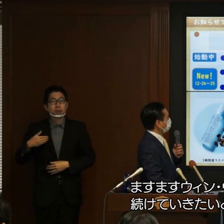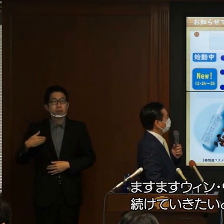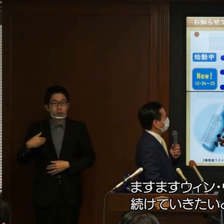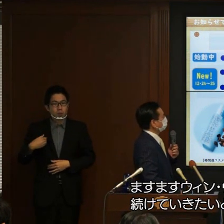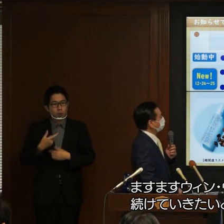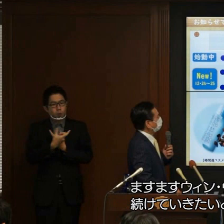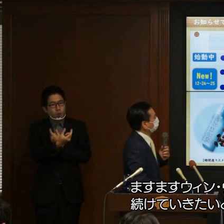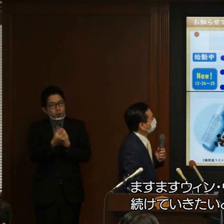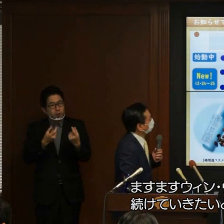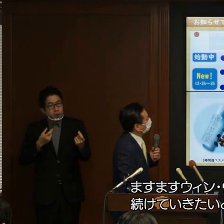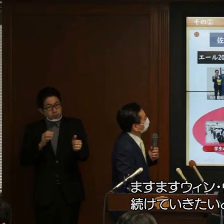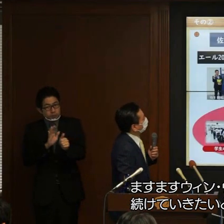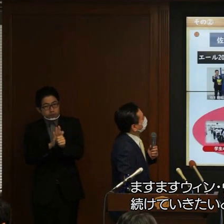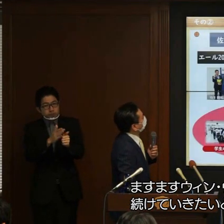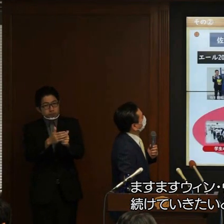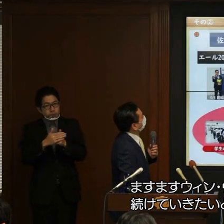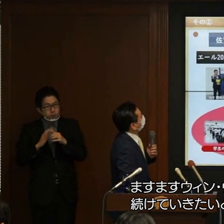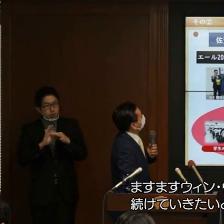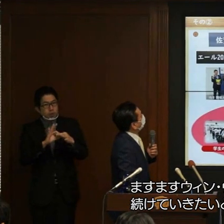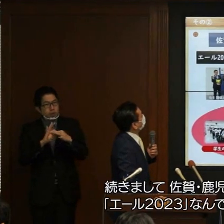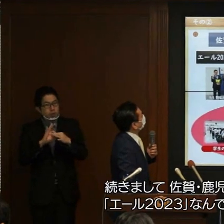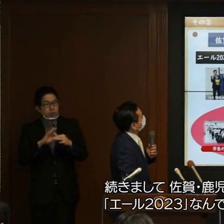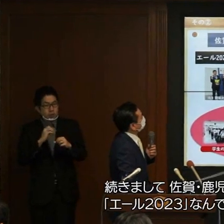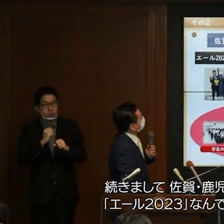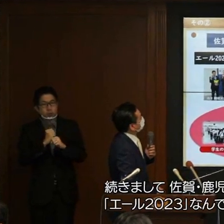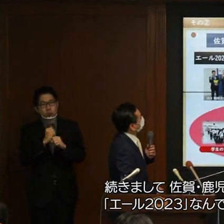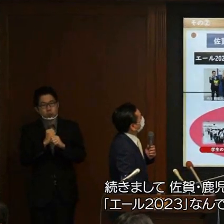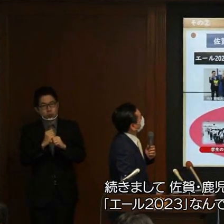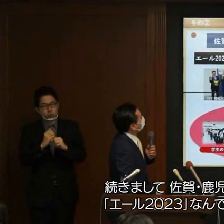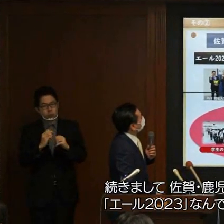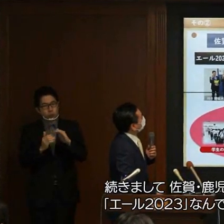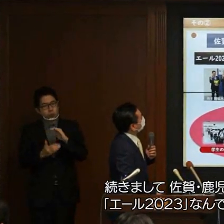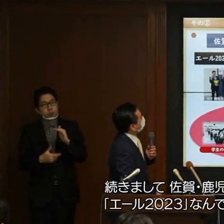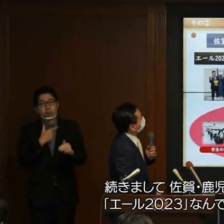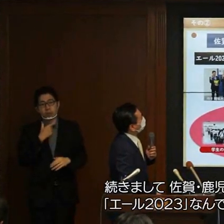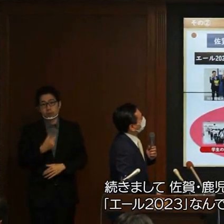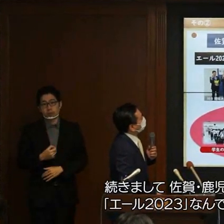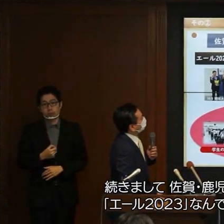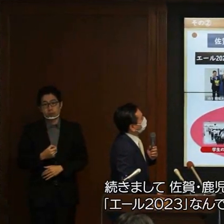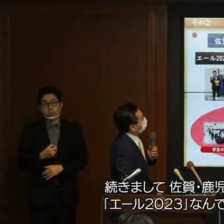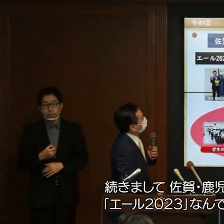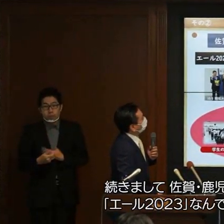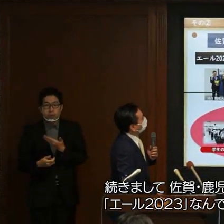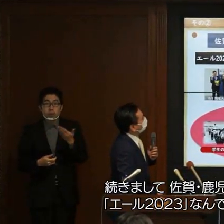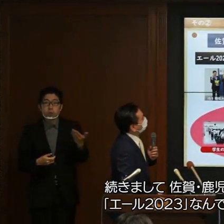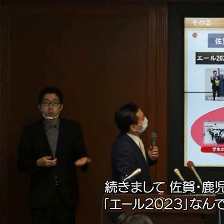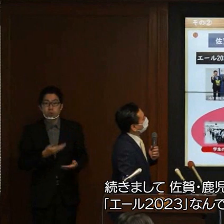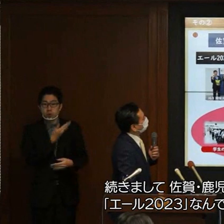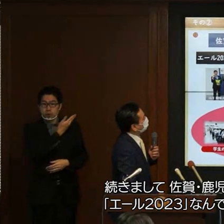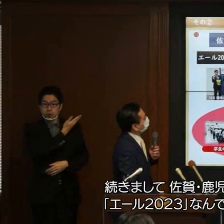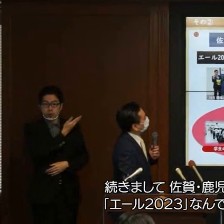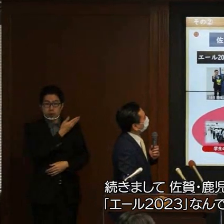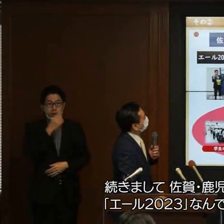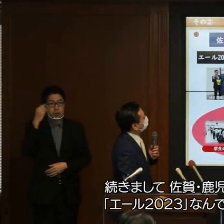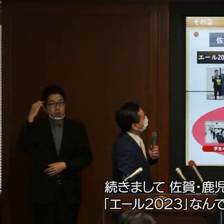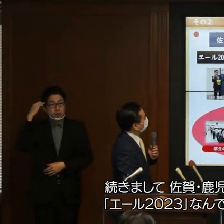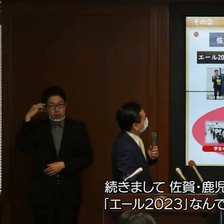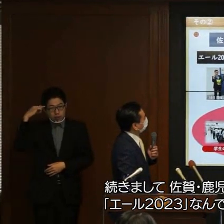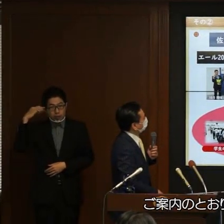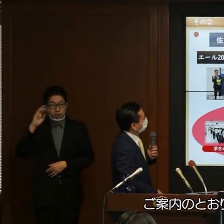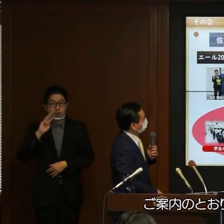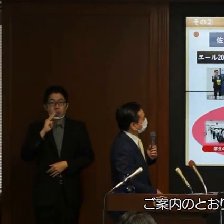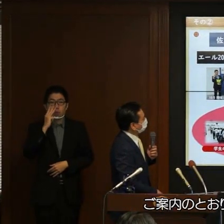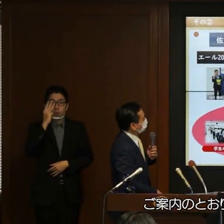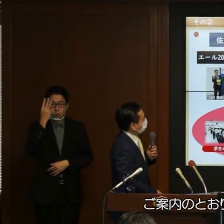たいと思っています。はい、続きまして、佐賀鹿児島交流プロジェクトエール2023なんです